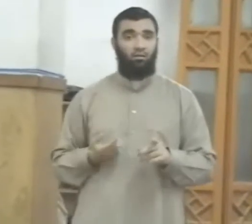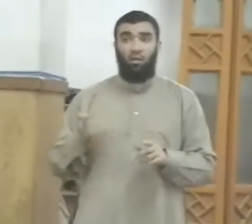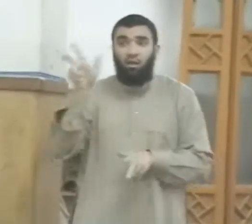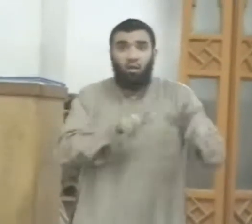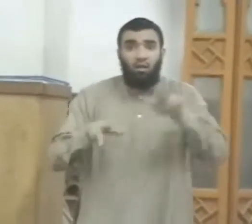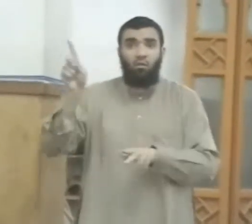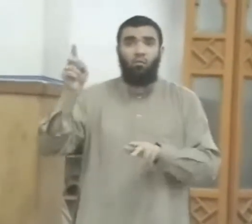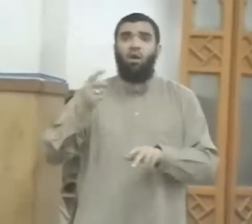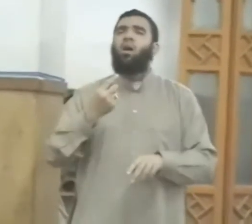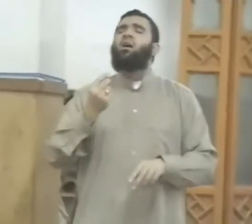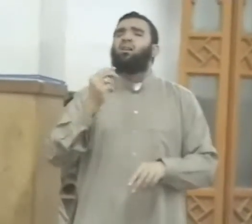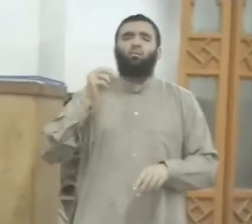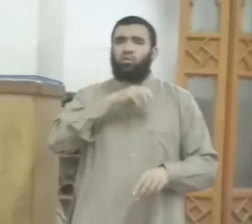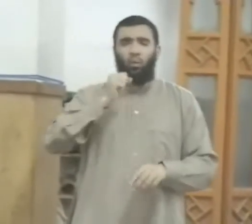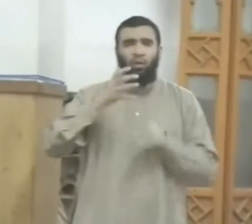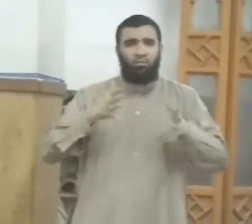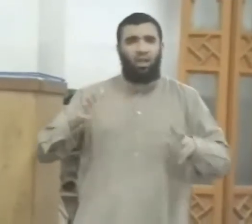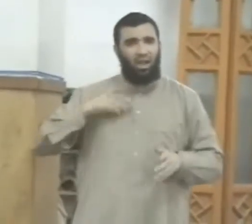يخشون الفجور، يستحون،